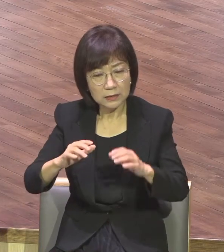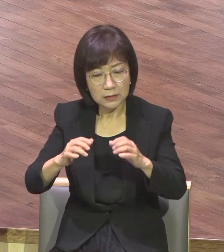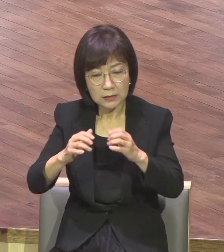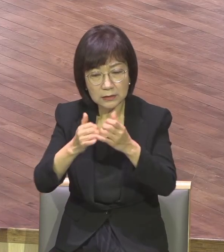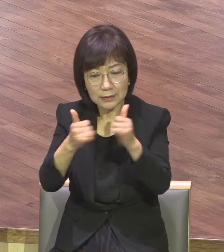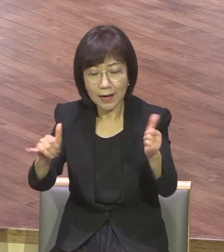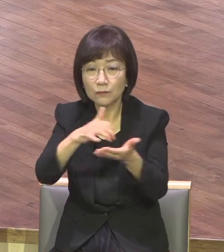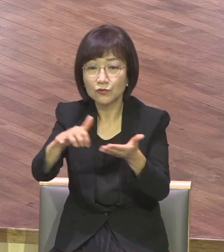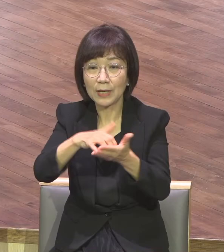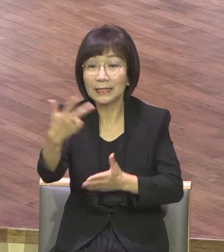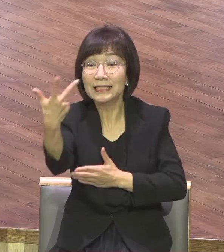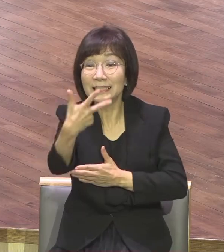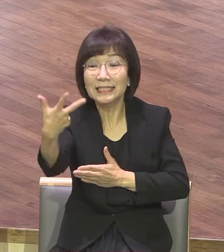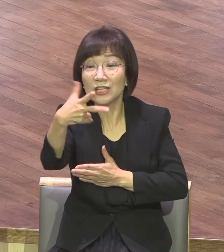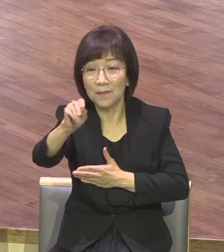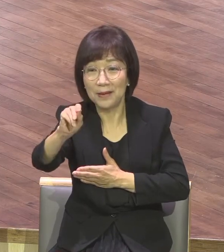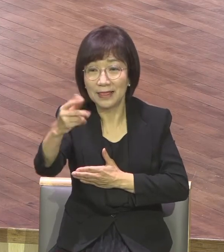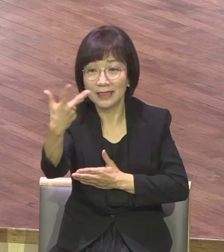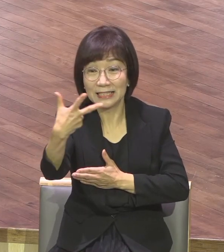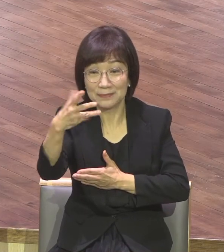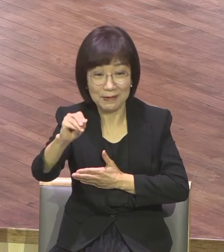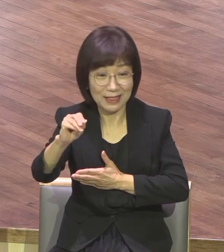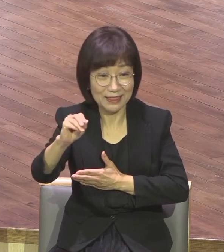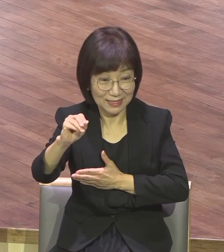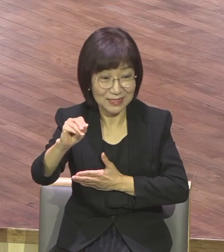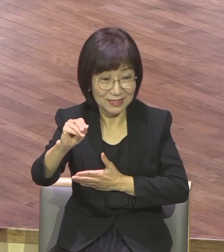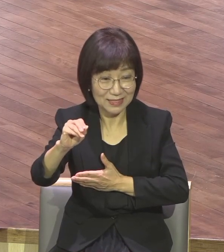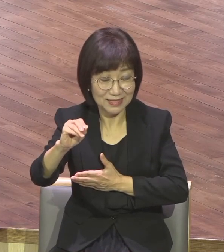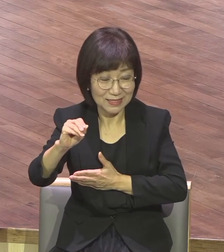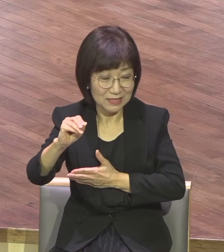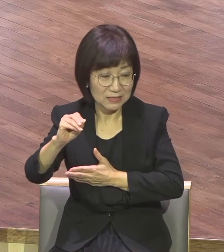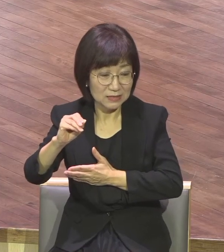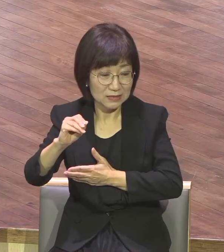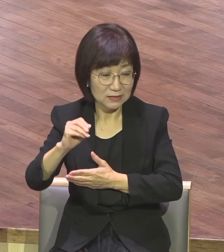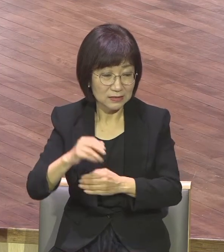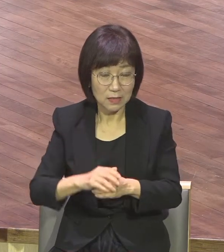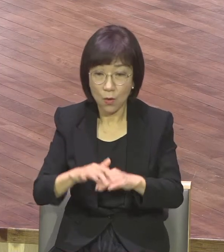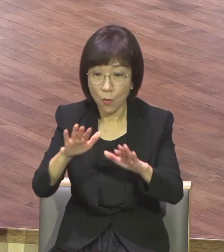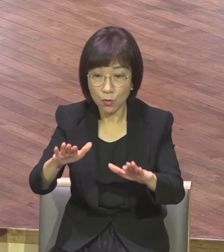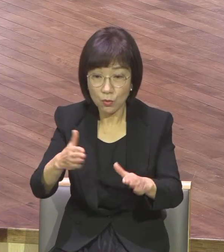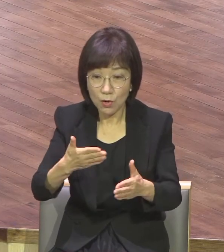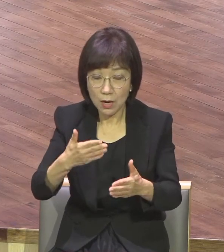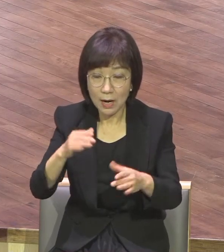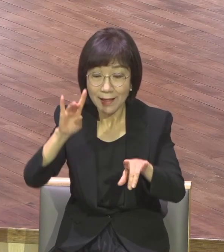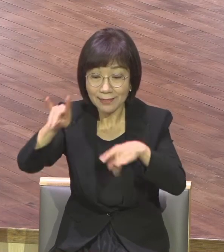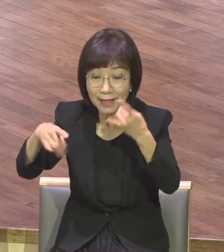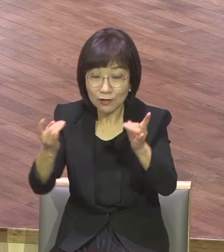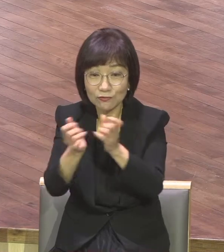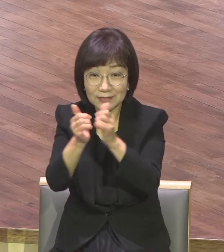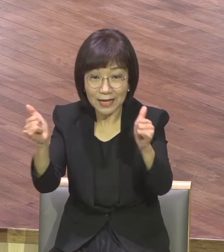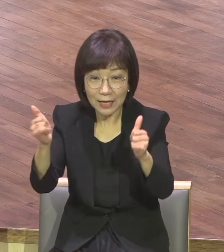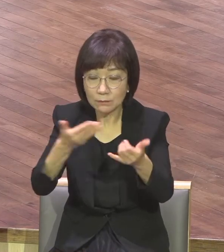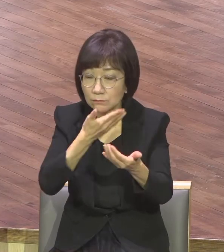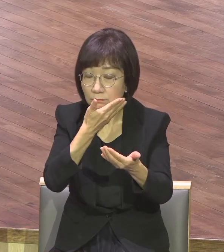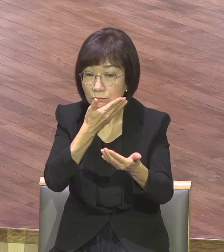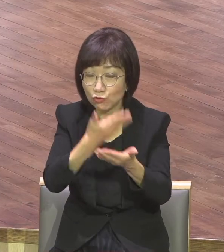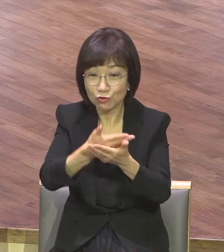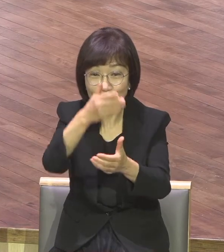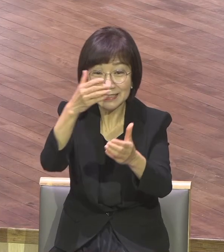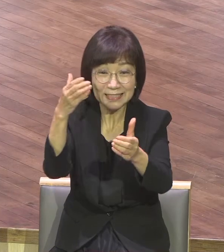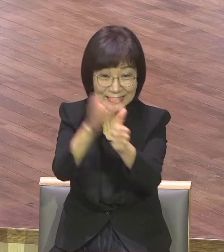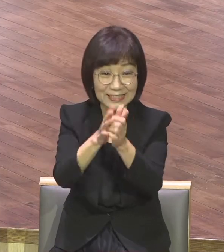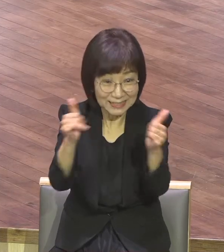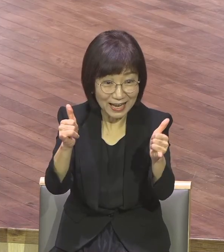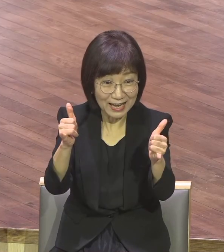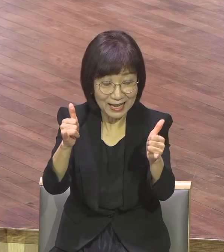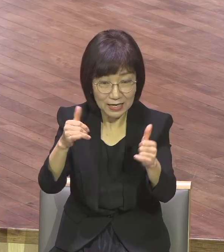살고 있는 이 대국에서 지금 중직자가 지금 세워진 이것은 100만 명 중에 한 명, 1천만